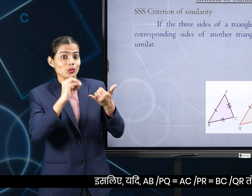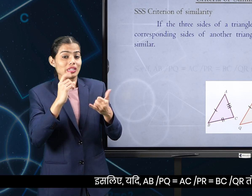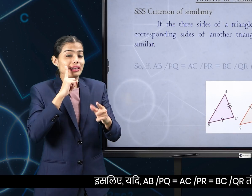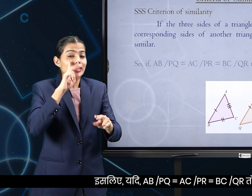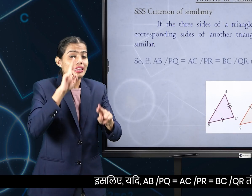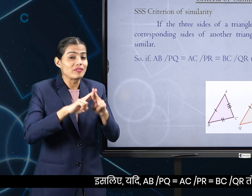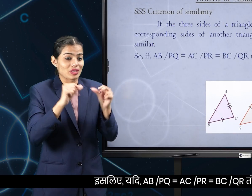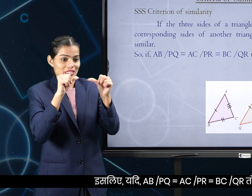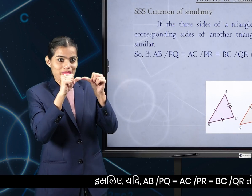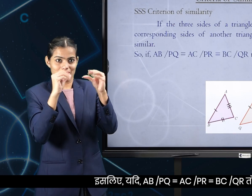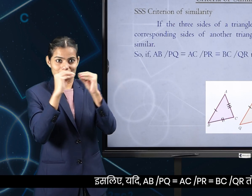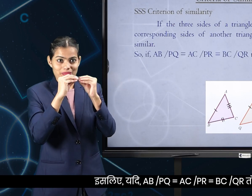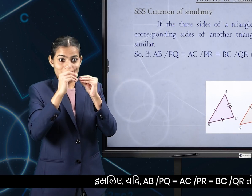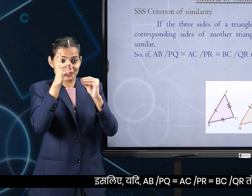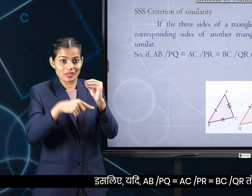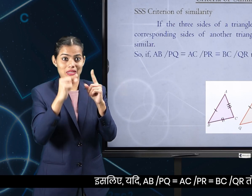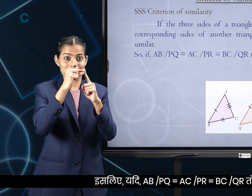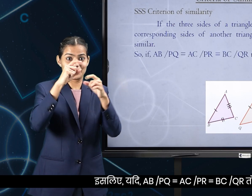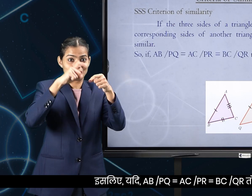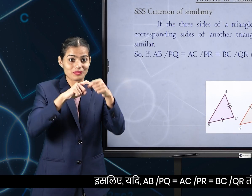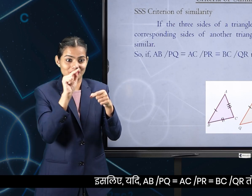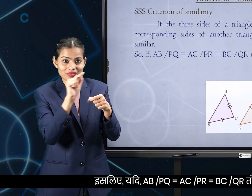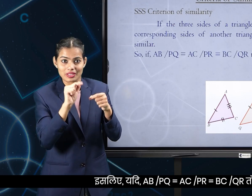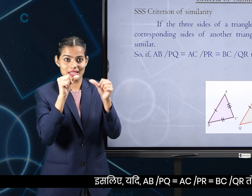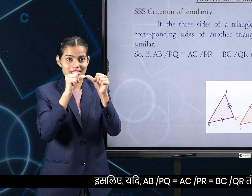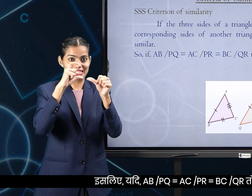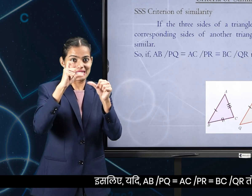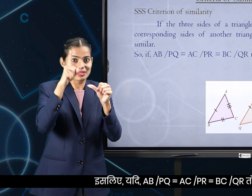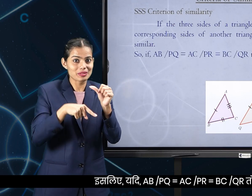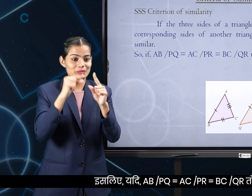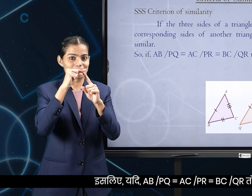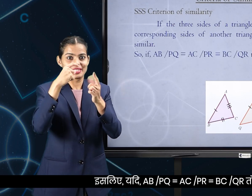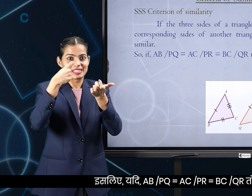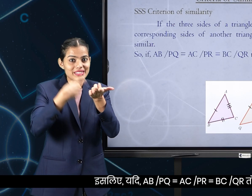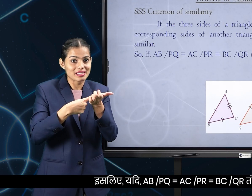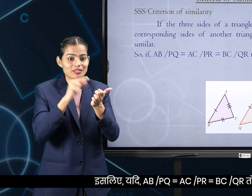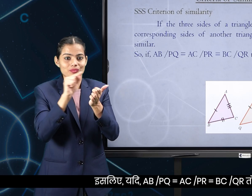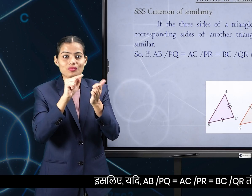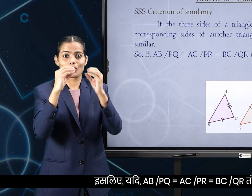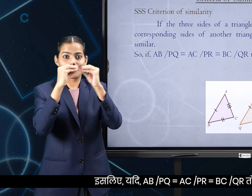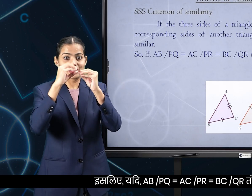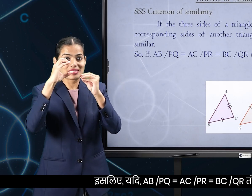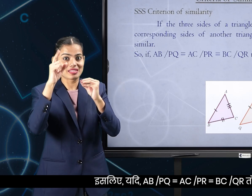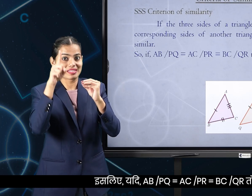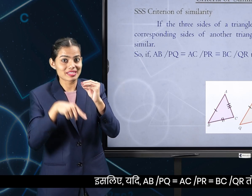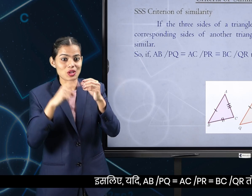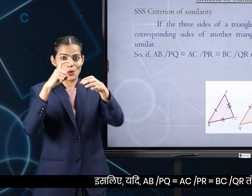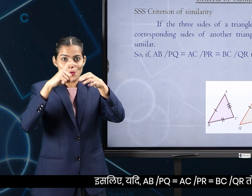इसलिए यदि ए बी बाई पी क्यू इज इक्वल ए सी बाई पी आर इज इक्वल बी सी बाई क्यू